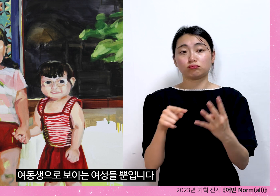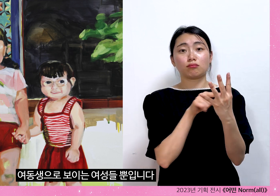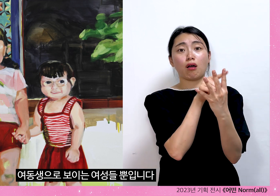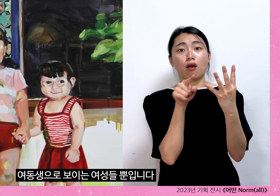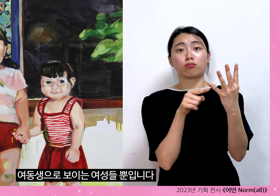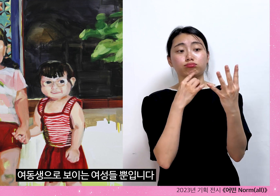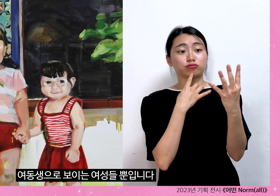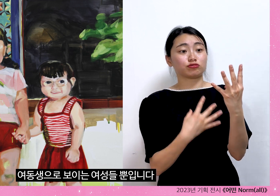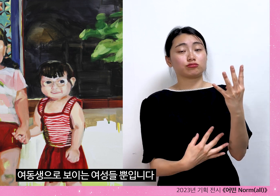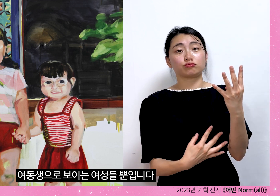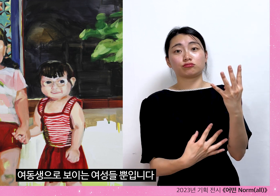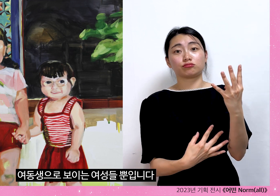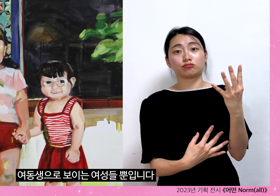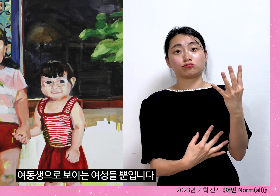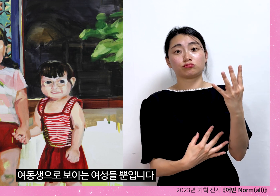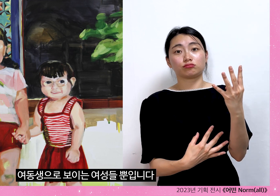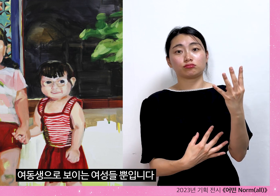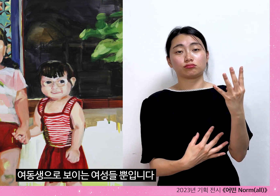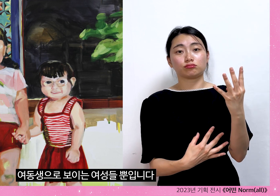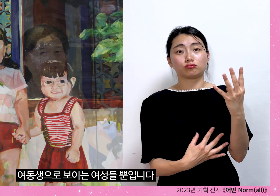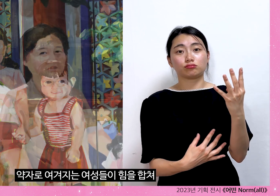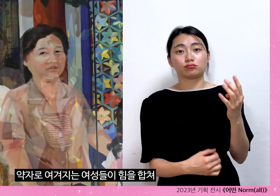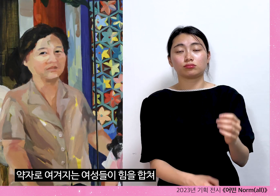여성들 뿐입니다.